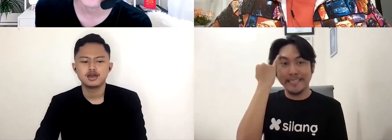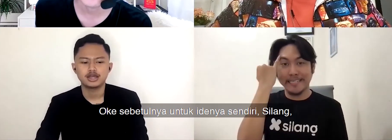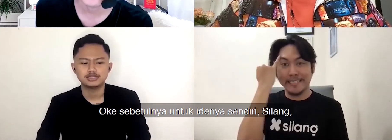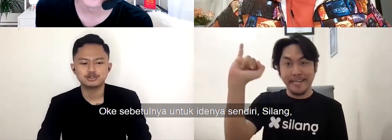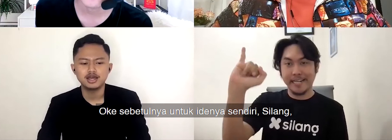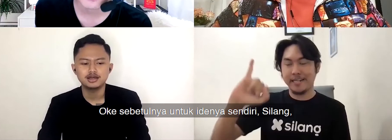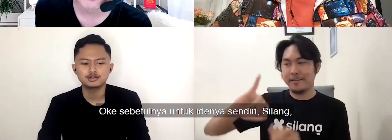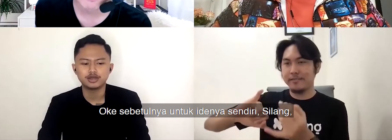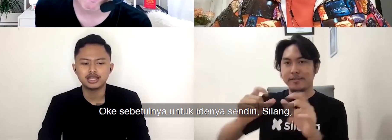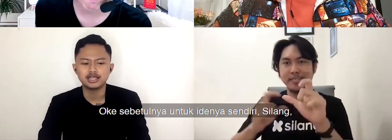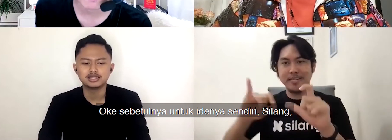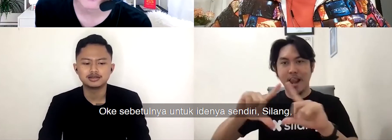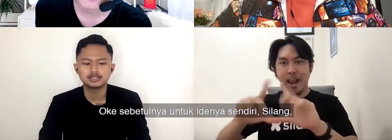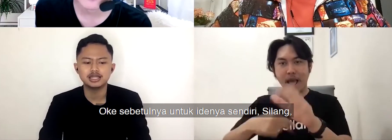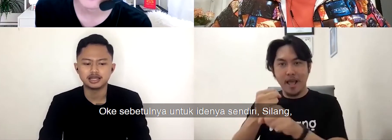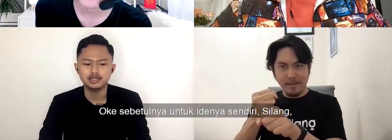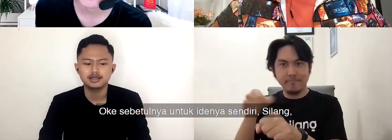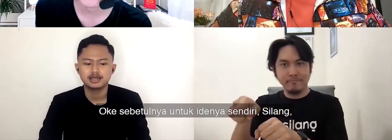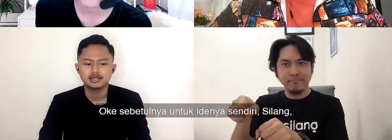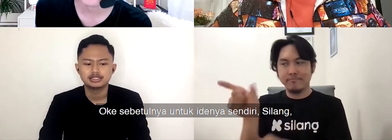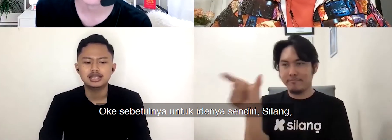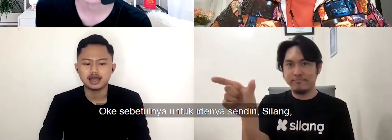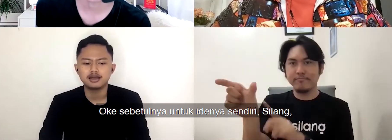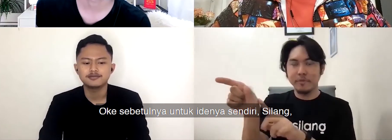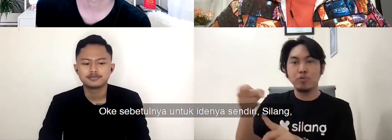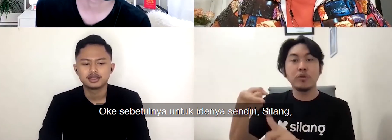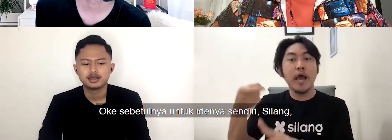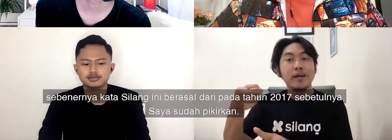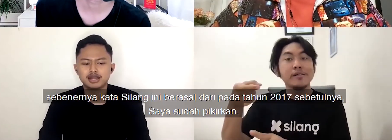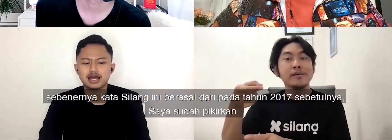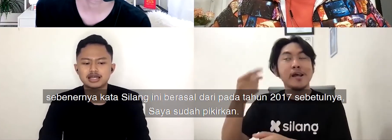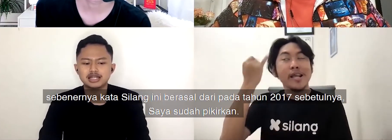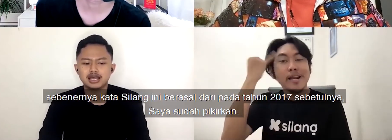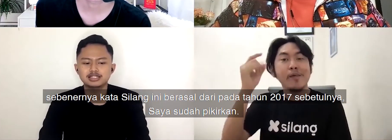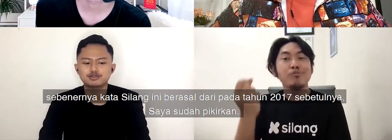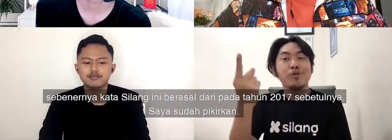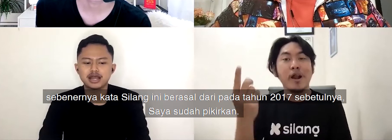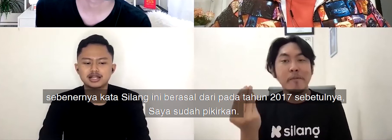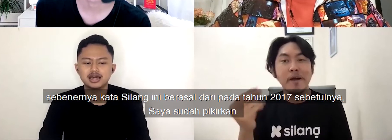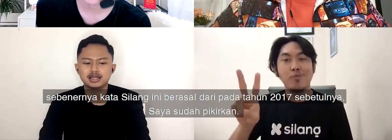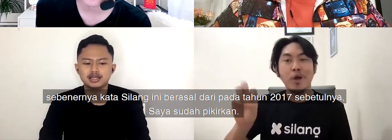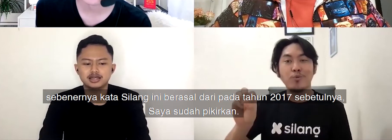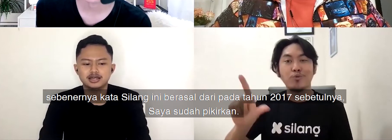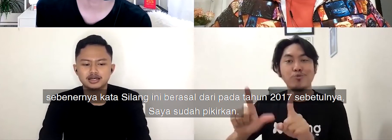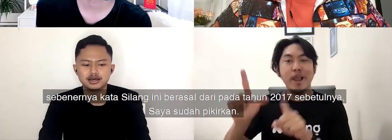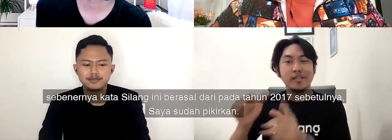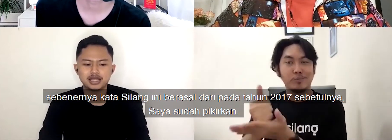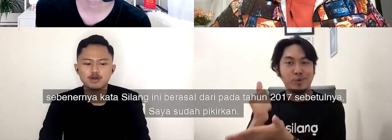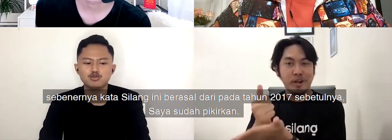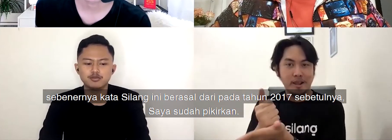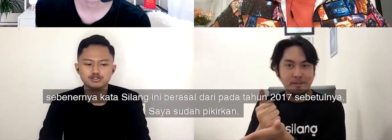Oke sebetulnya untuk idenya sendiri silam berkata silang ini setelah berasal dari